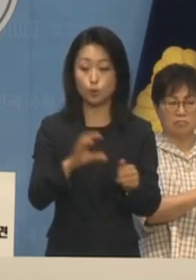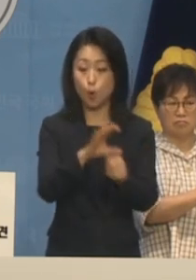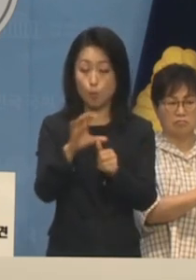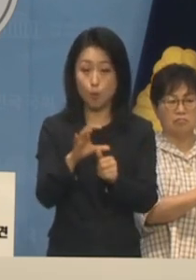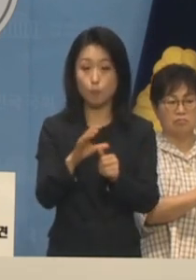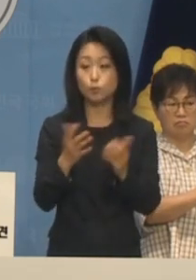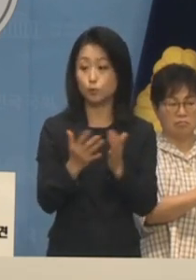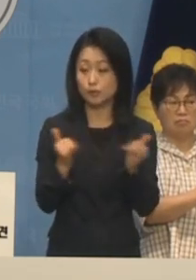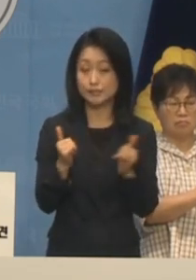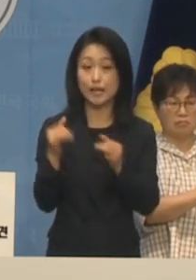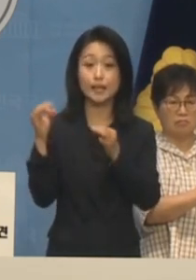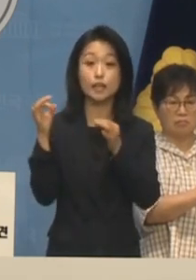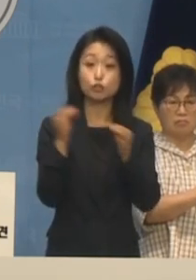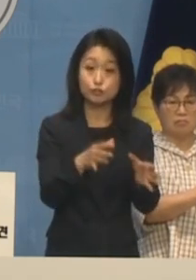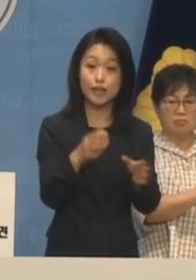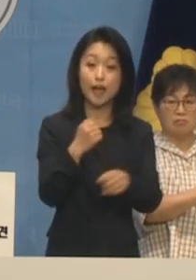노동자에게